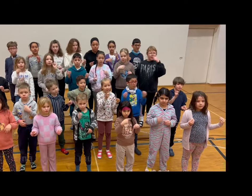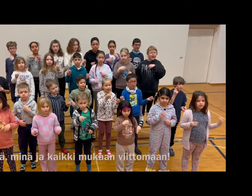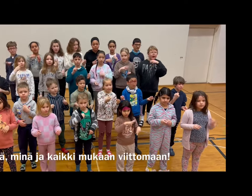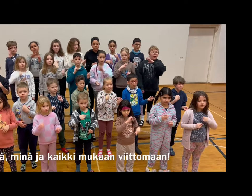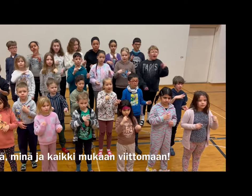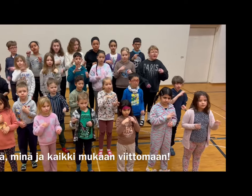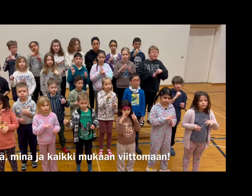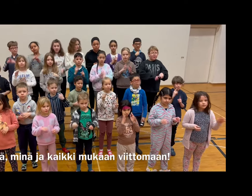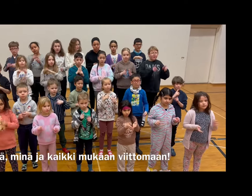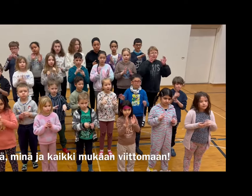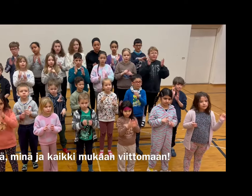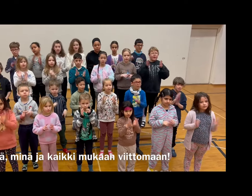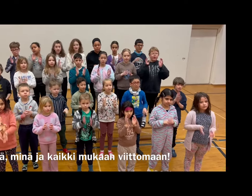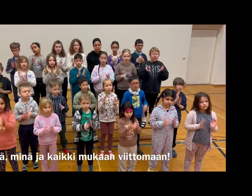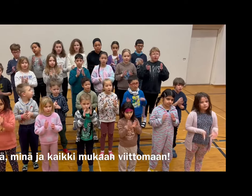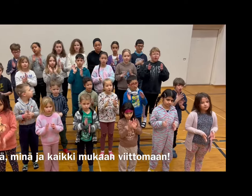Synkkä ilme kaikkoaa.